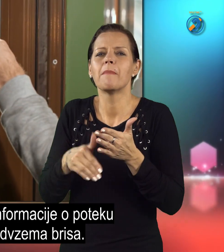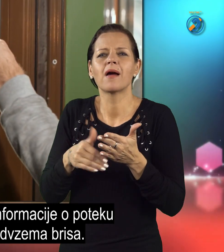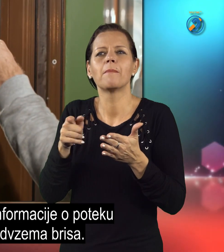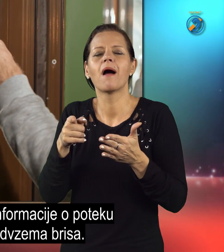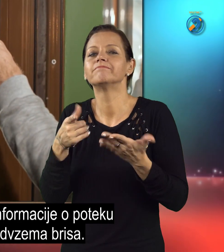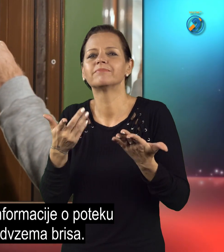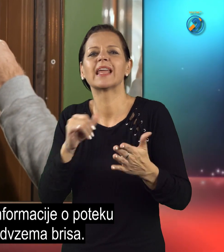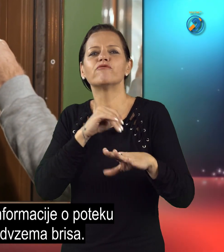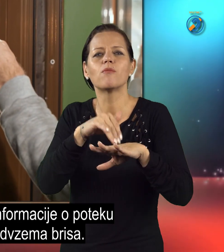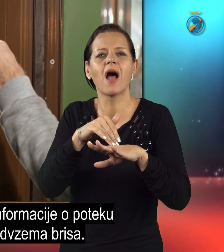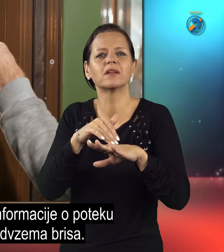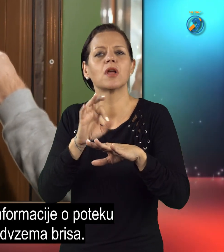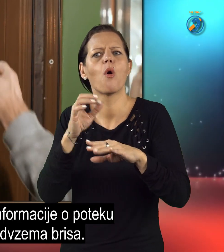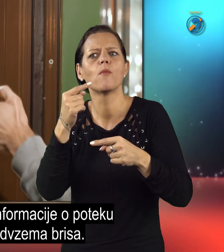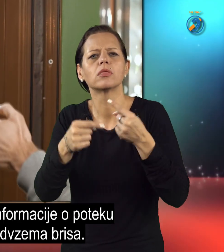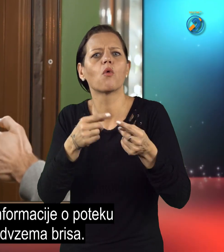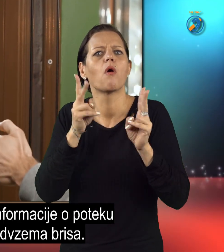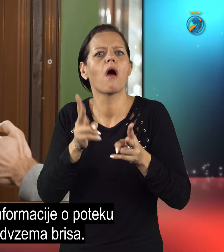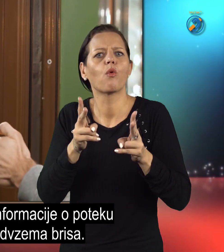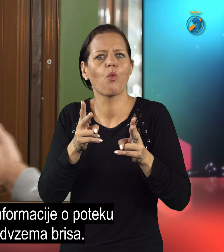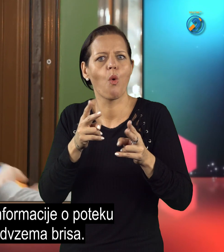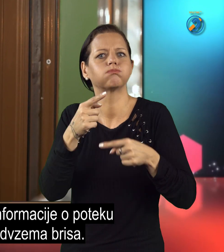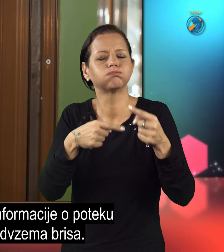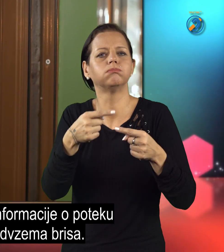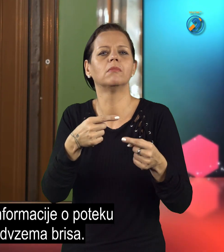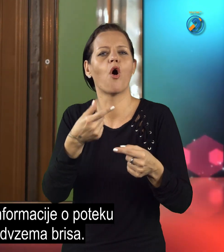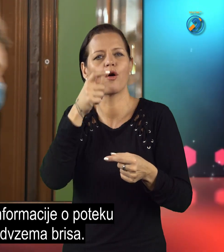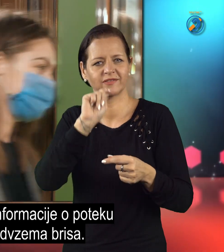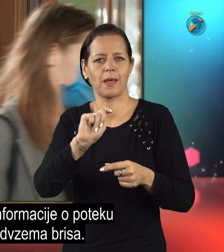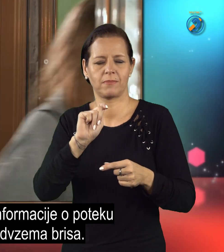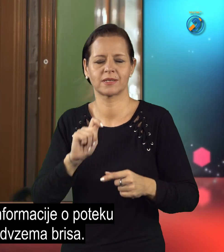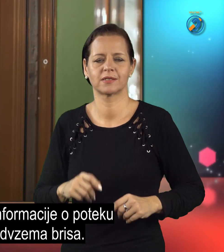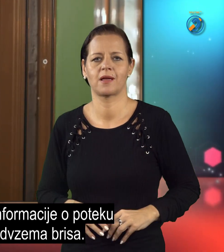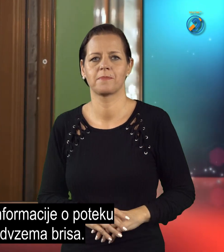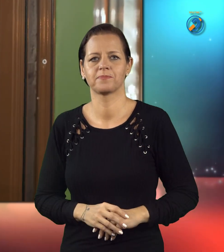Izostale pa so informacije o poteku postopka odvzema brisa.